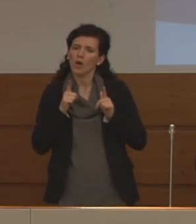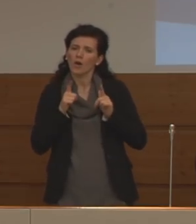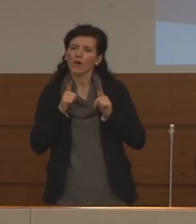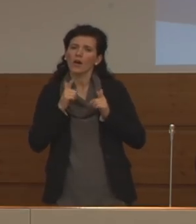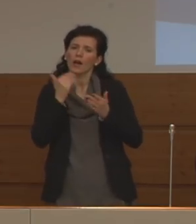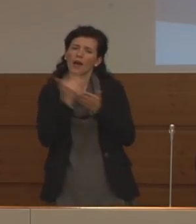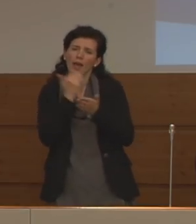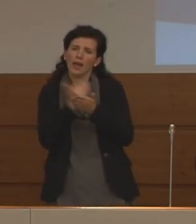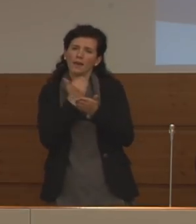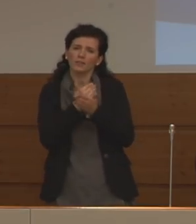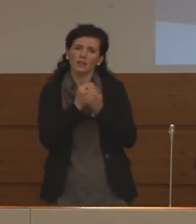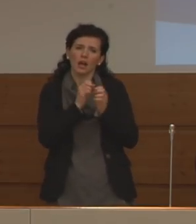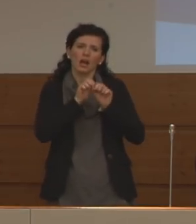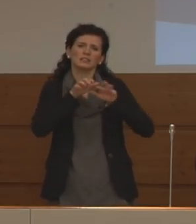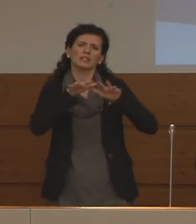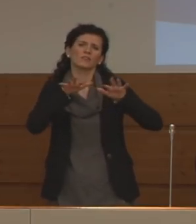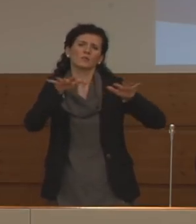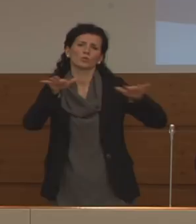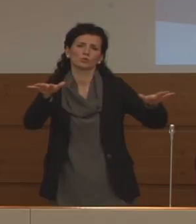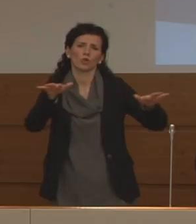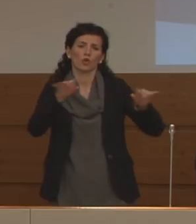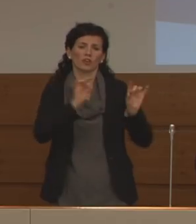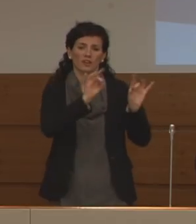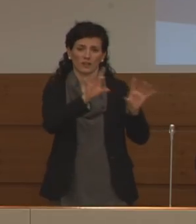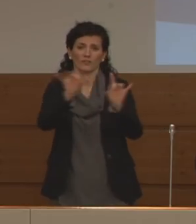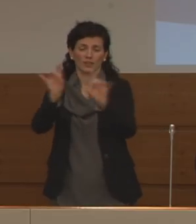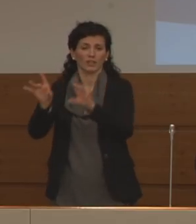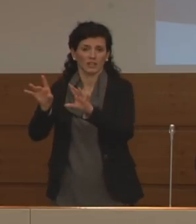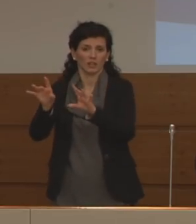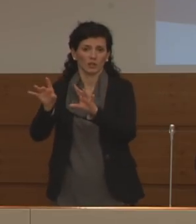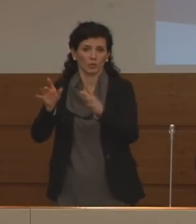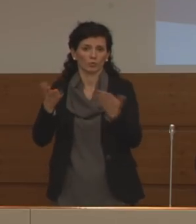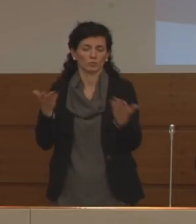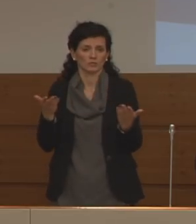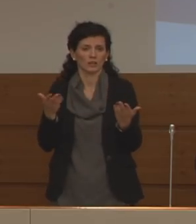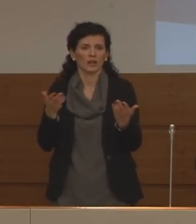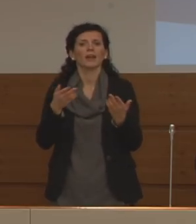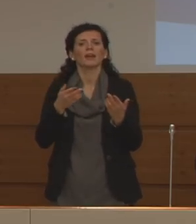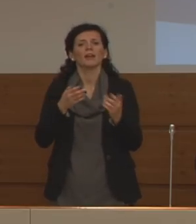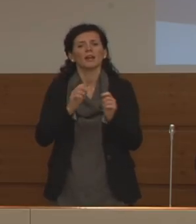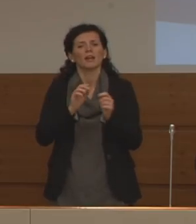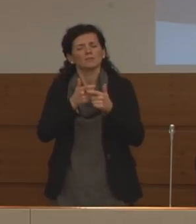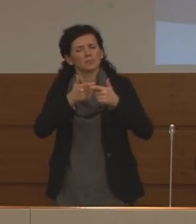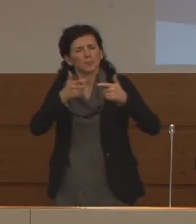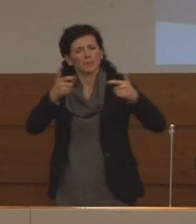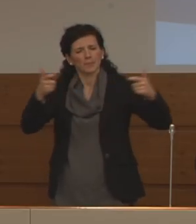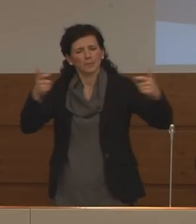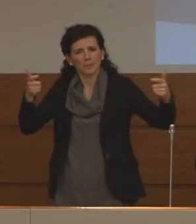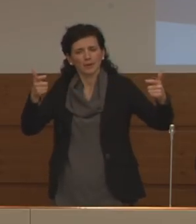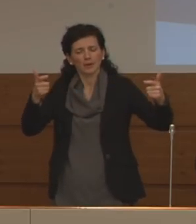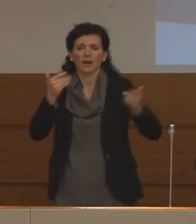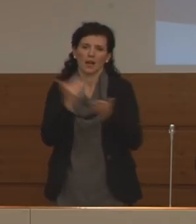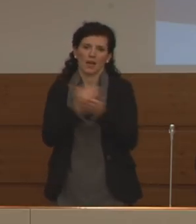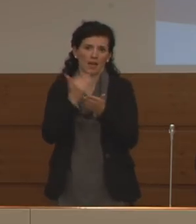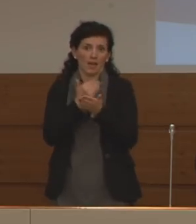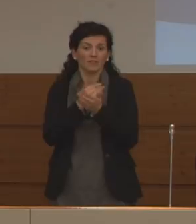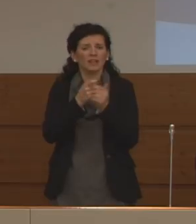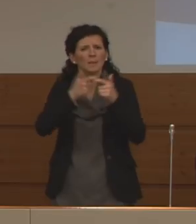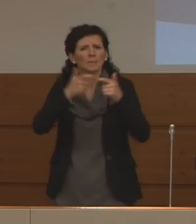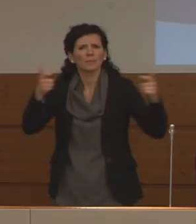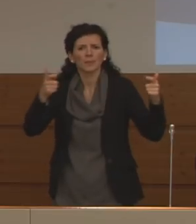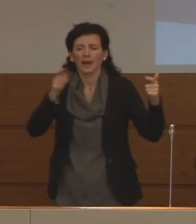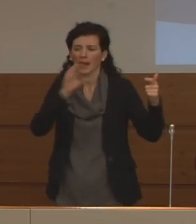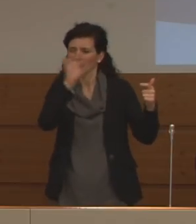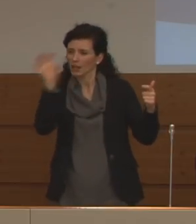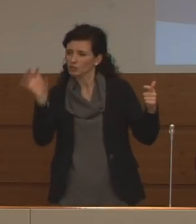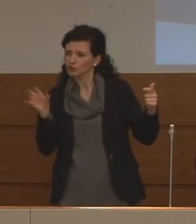diffusione ulteriore del virus e soprattutto un allargamento a quelle regioni che a